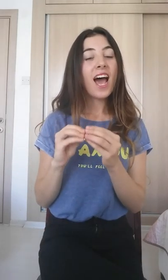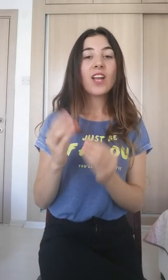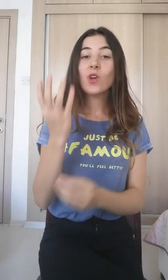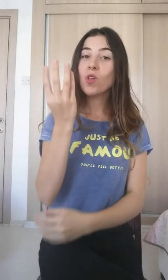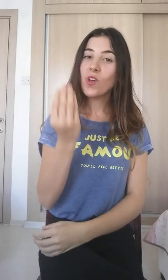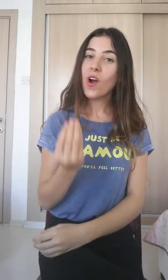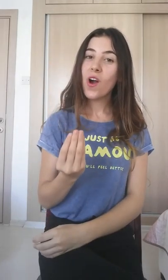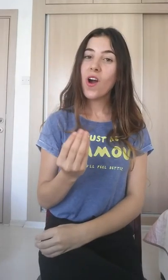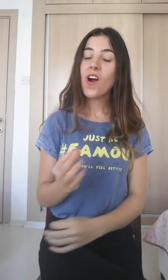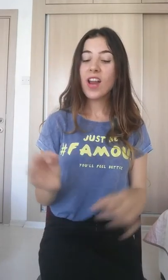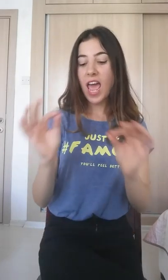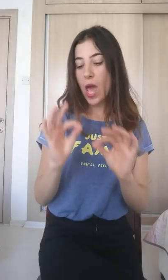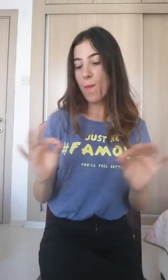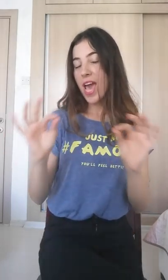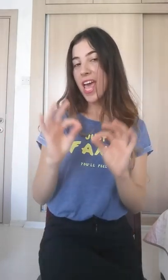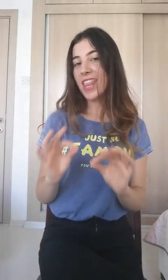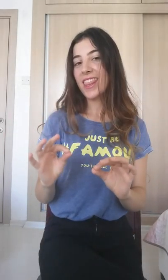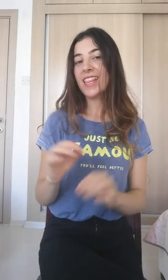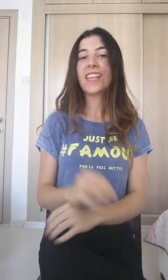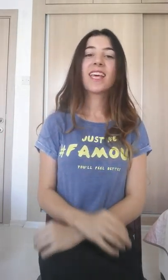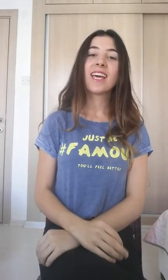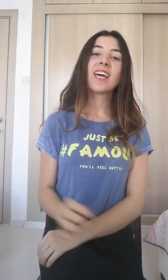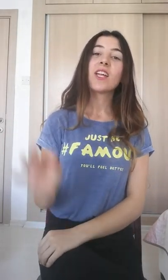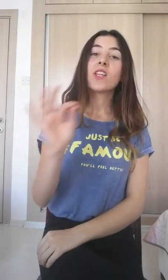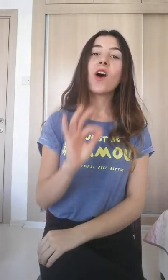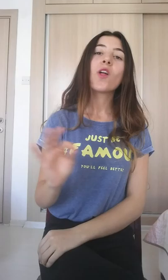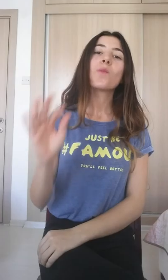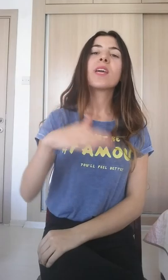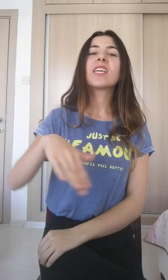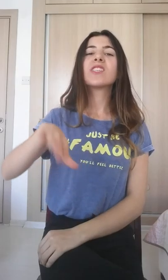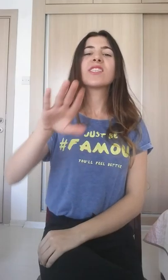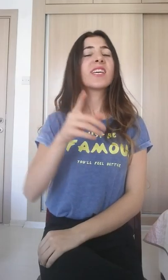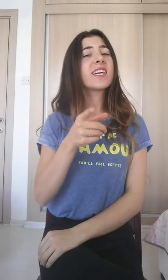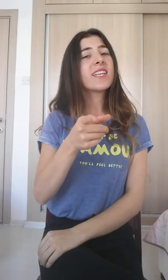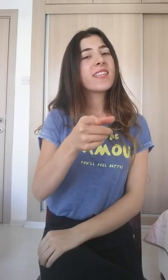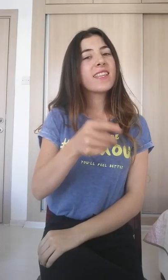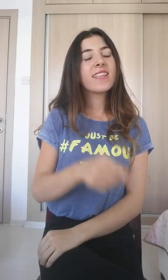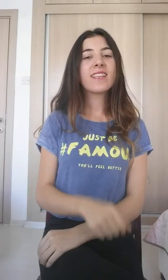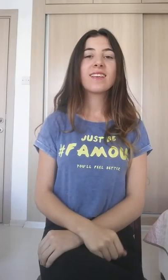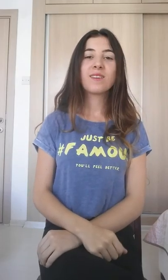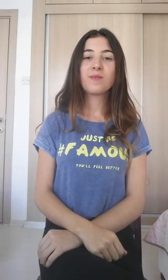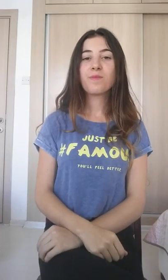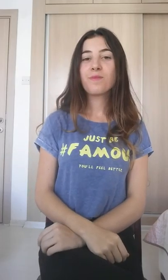dert oluyor, hemen dönme işin.